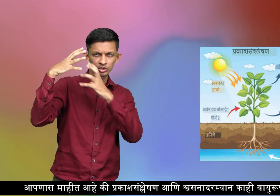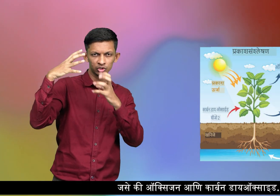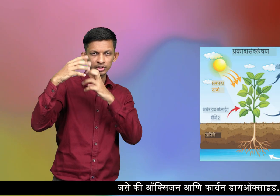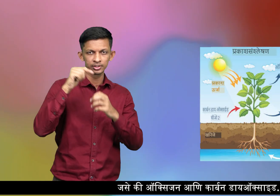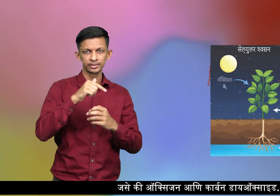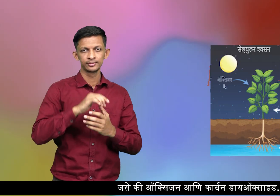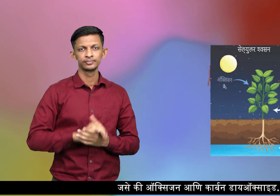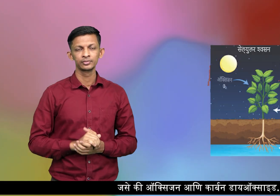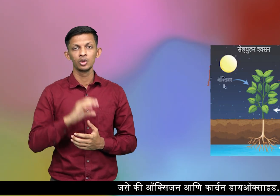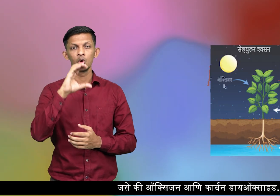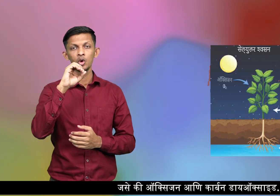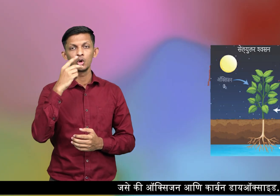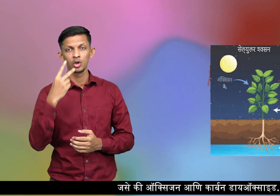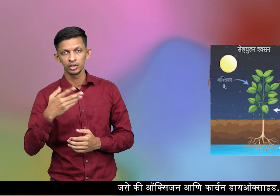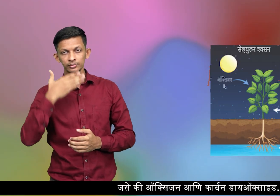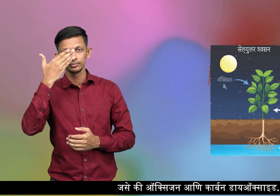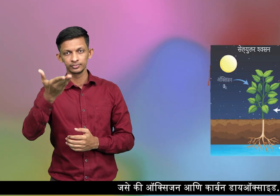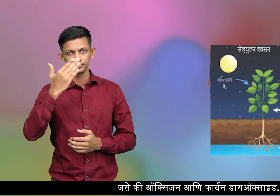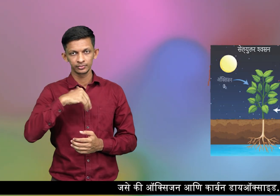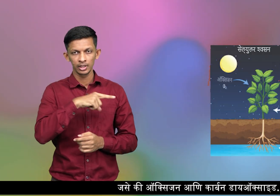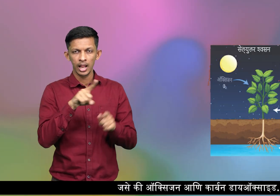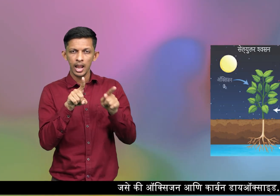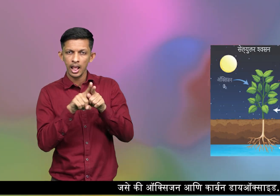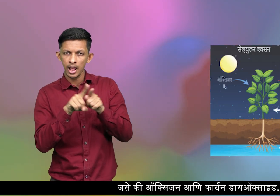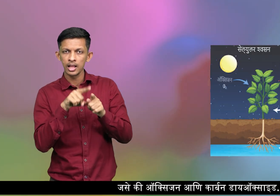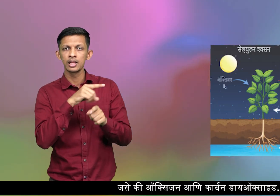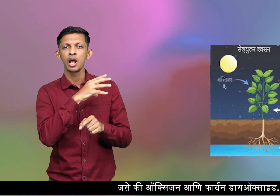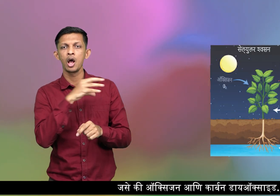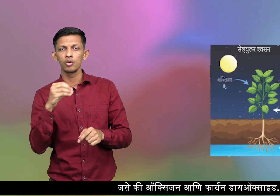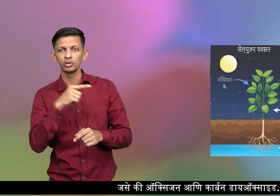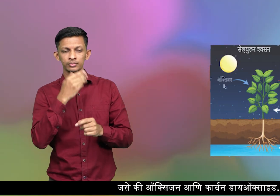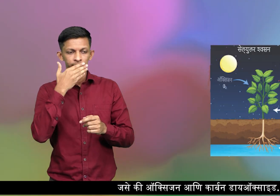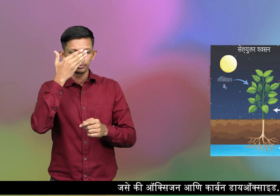जसे की ऑक्सिजन आणि कार्बन डायऑक्साईड. इतर चयापचय क्रियामध्ये